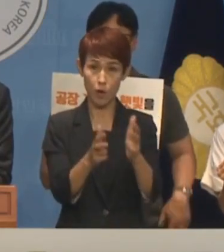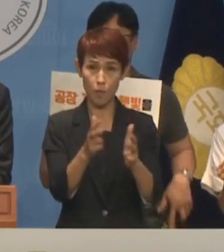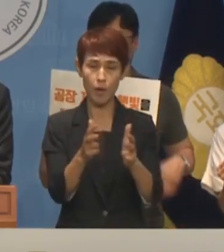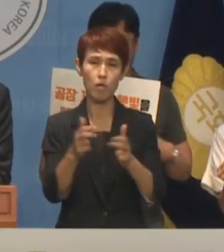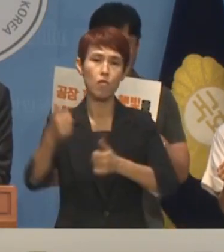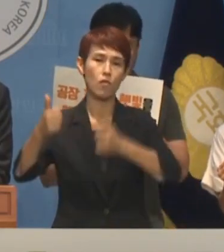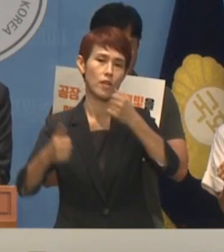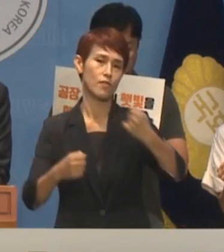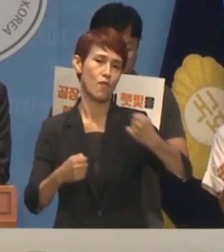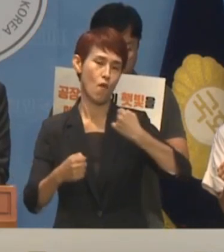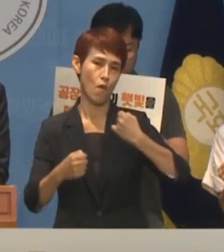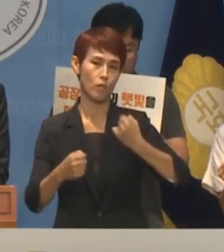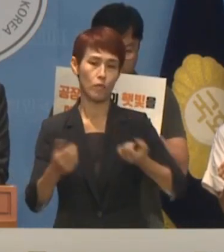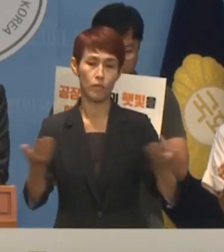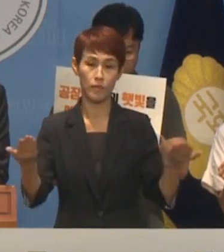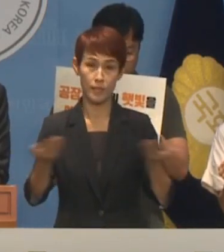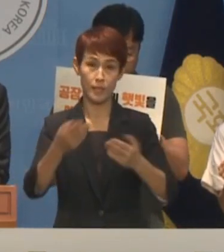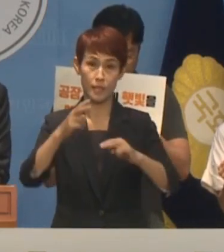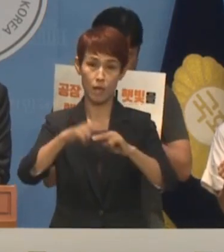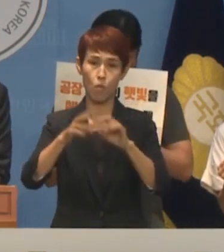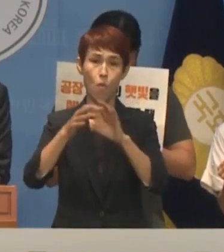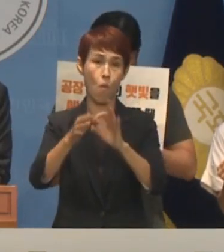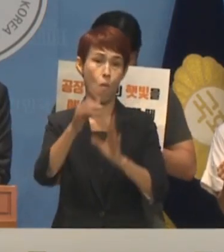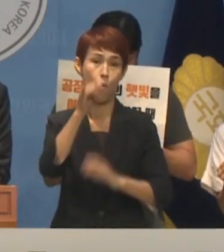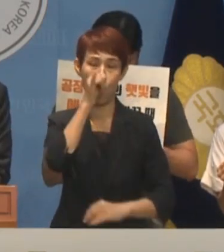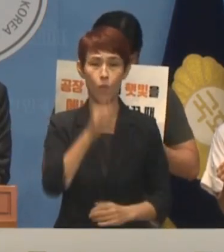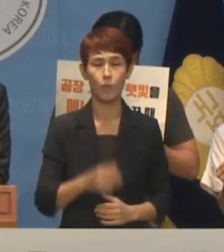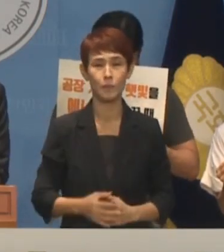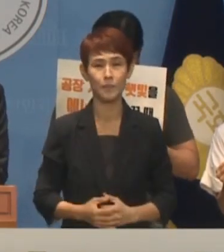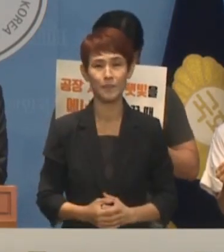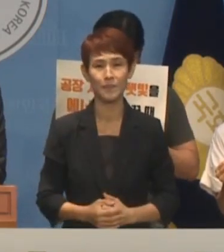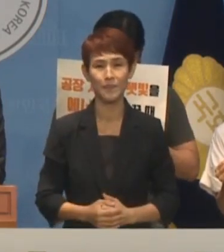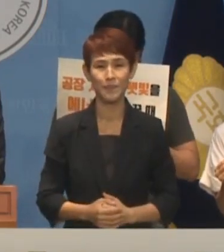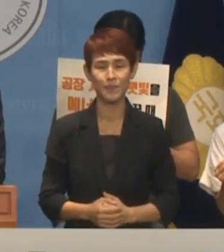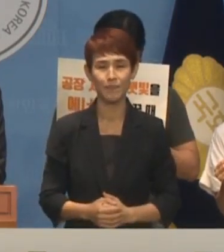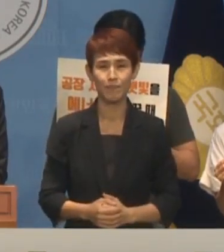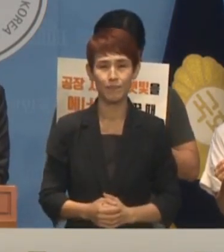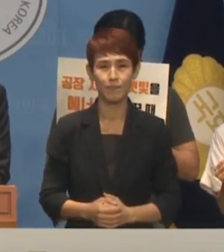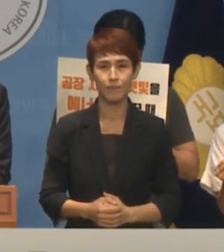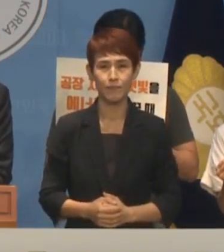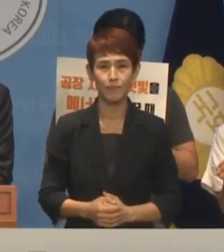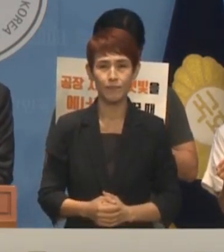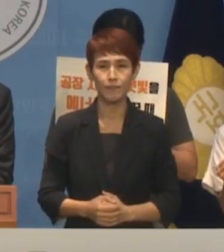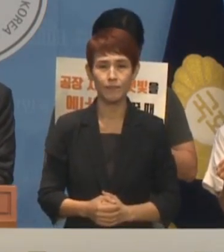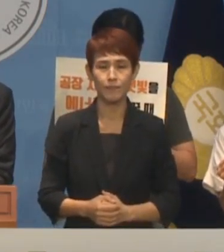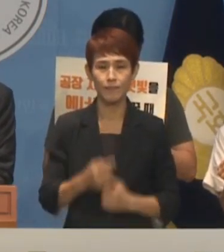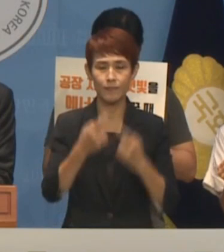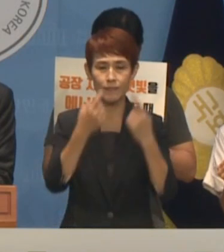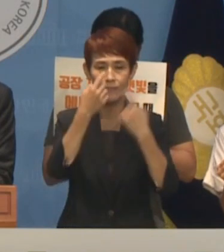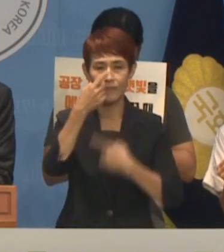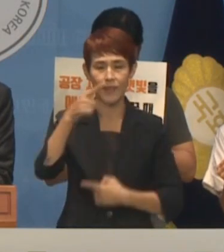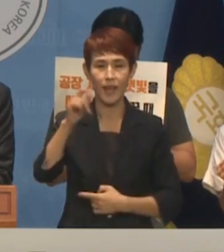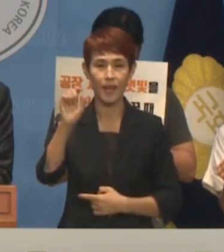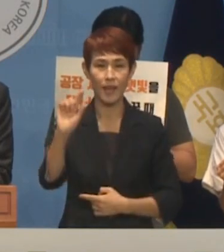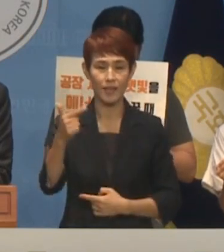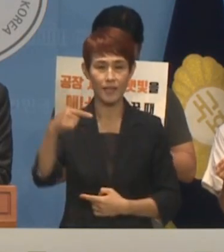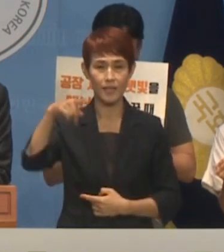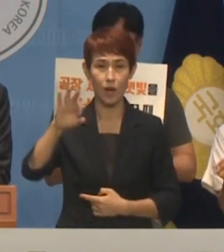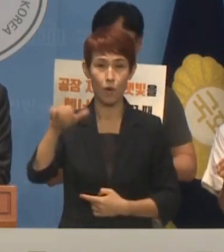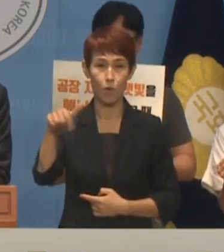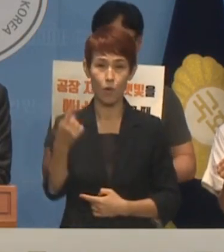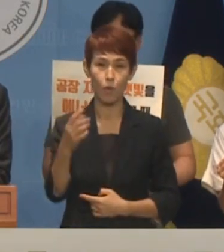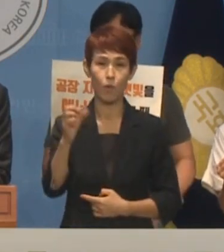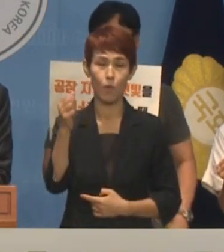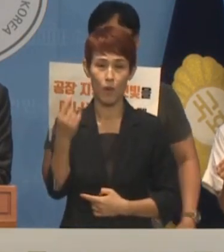경쟁력, 일자리하고도 직결된 문제입니다. 최근에 대한상공회에서 조사 결과에 따르면